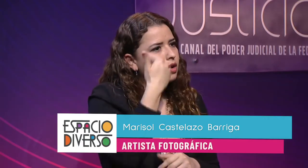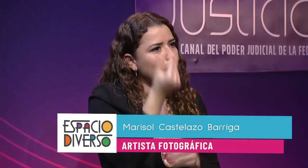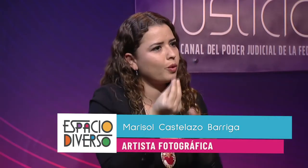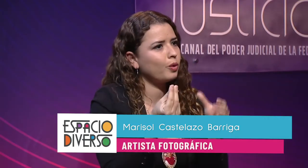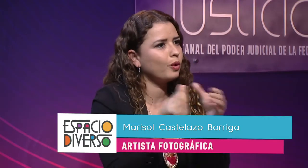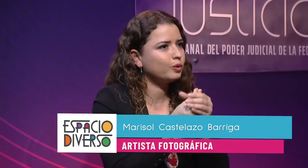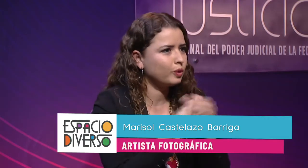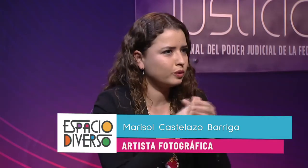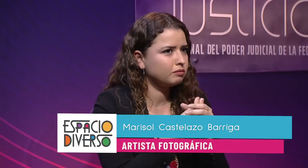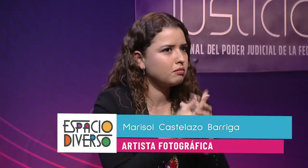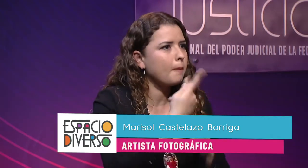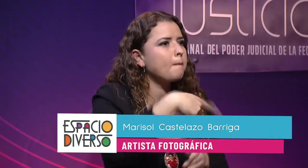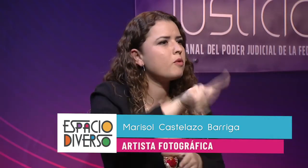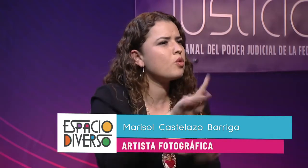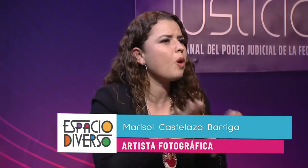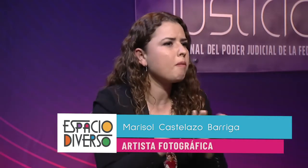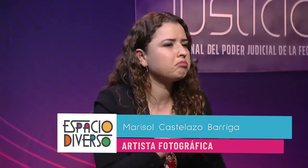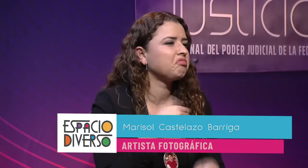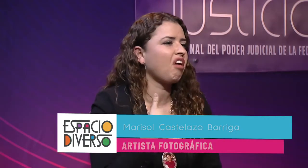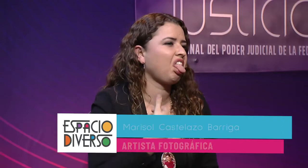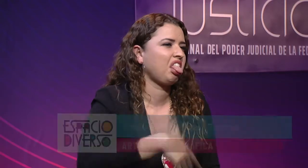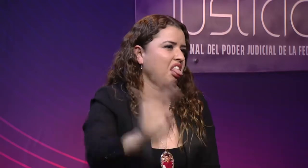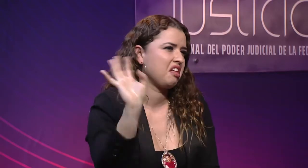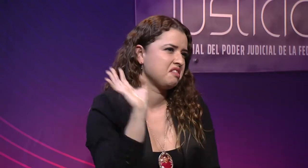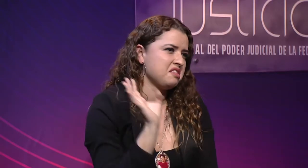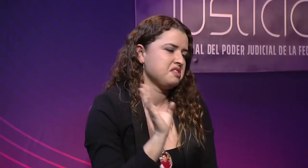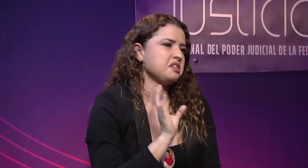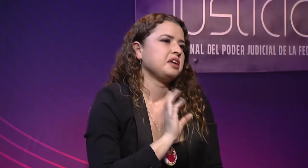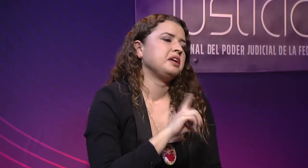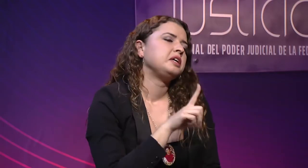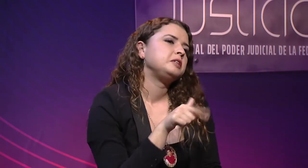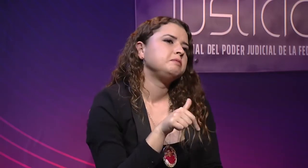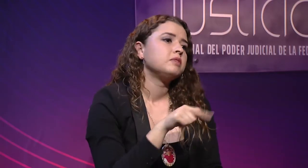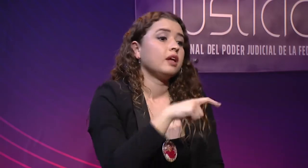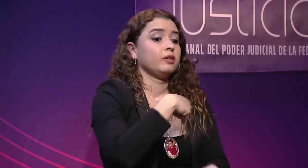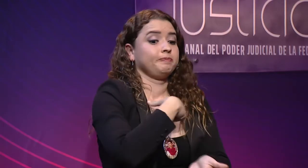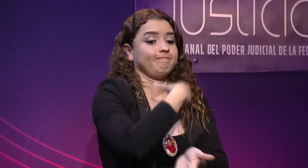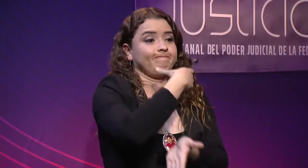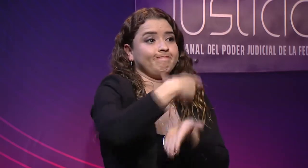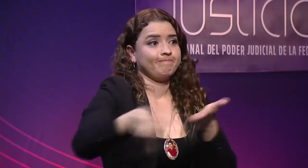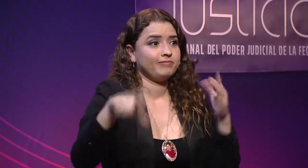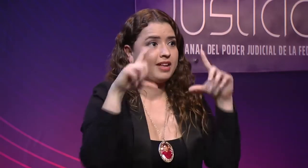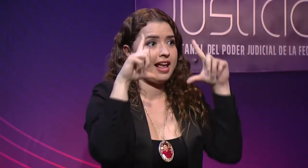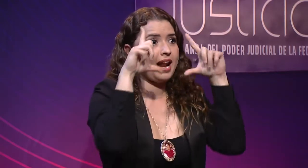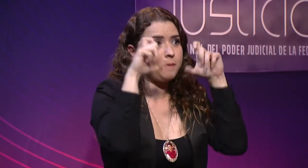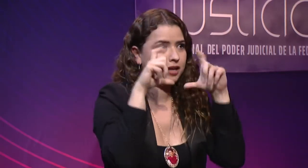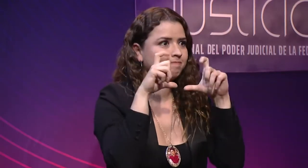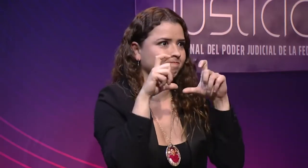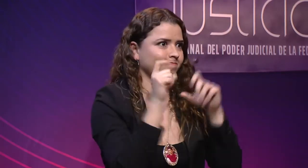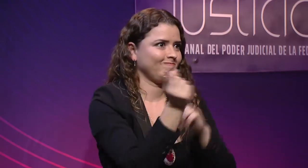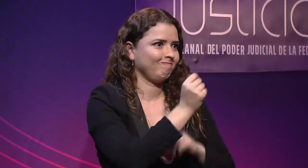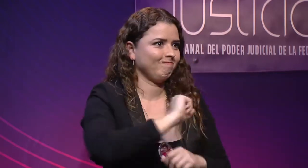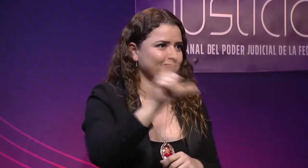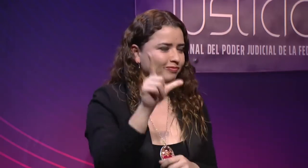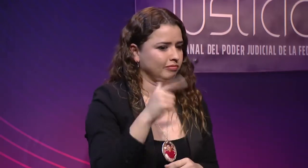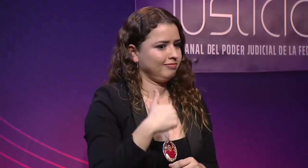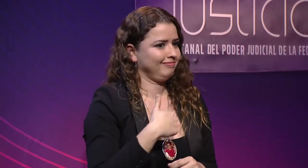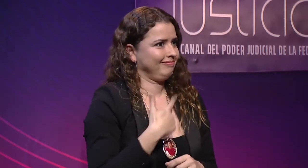vez era posible estudiar un curso, pero dije, no, va a ser muy complicado y pues deserté. Después compré una